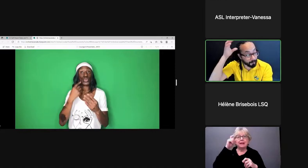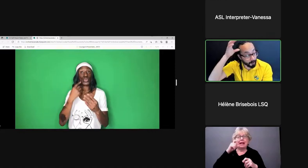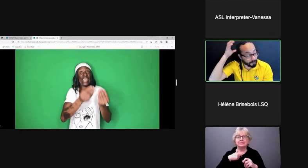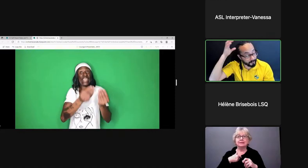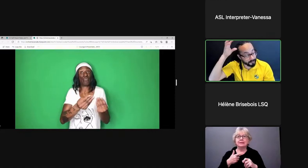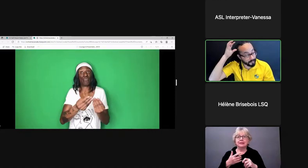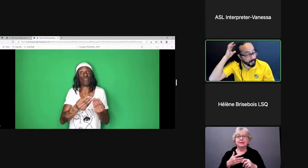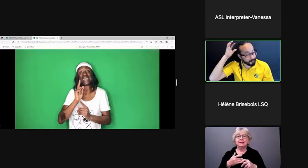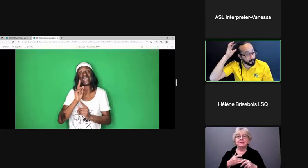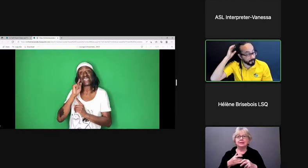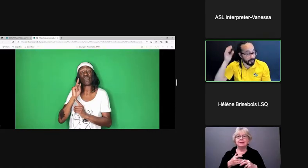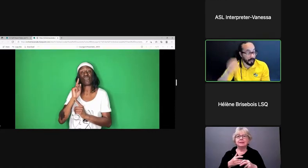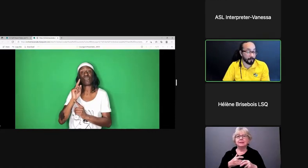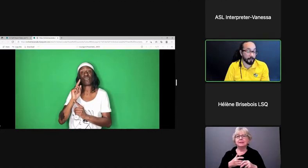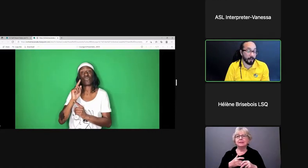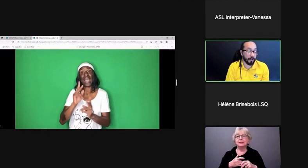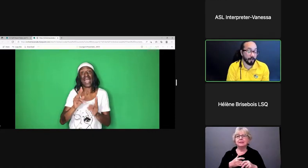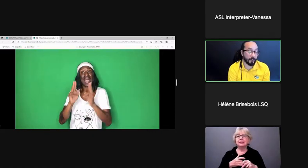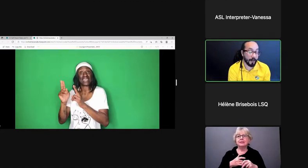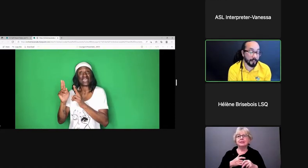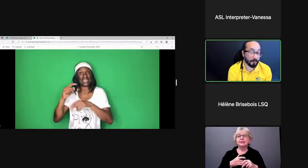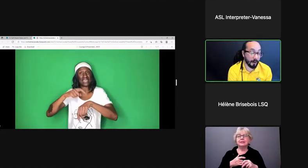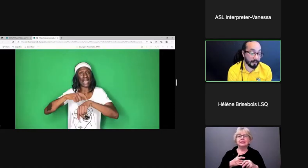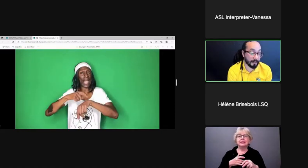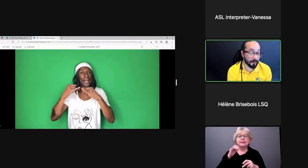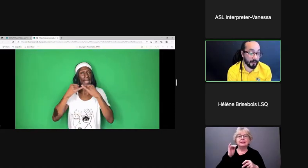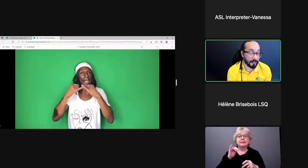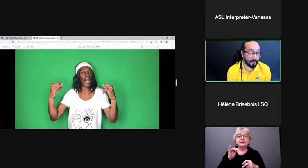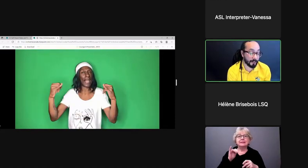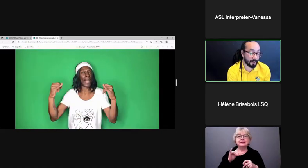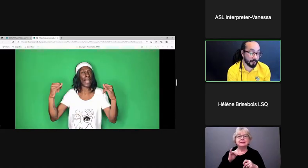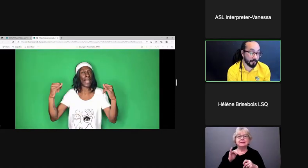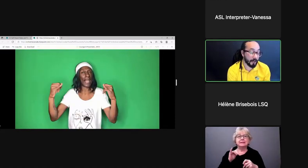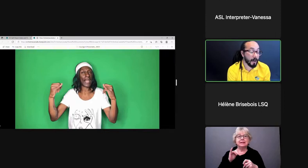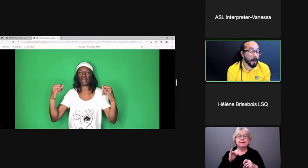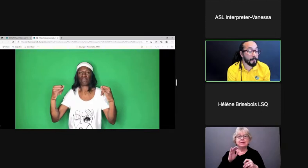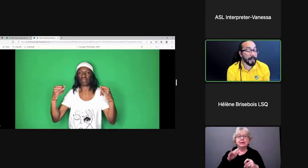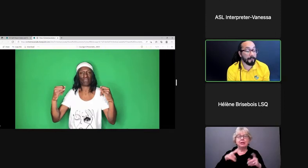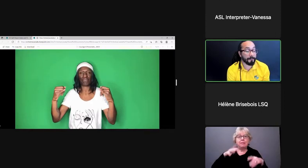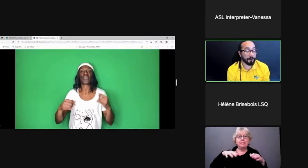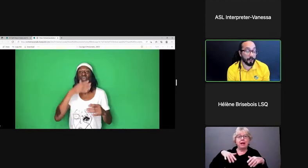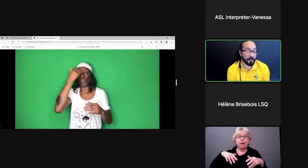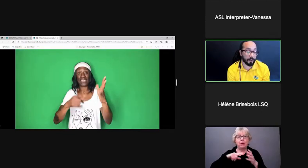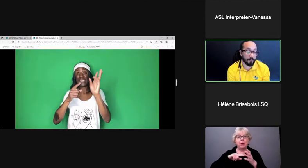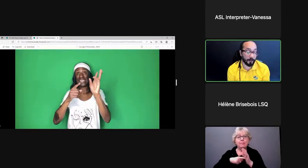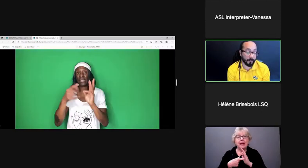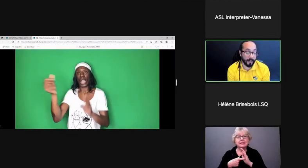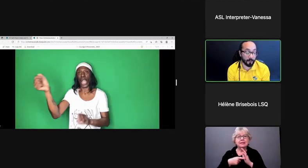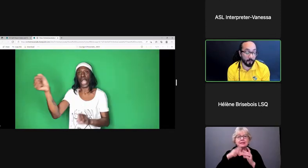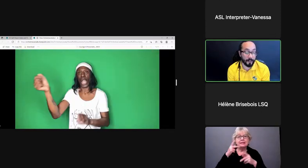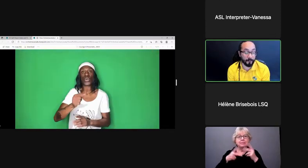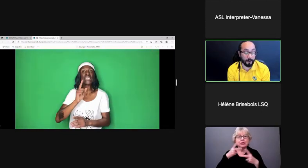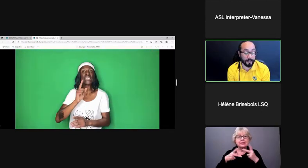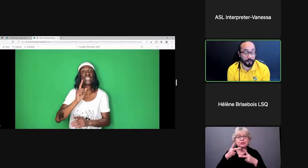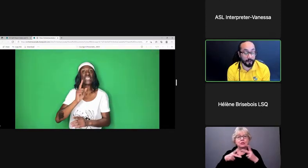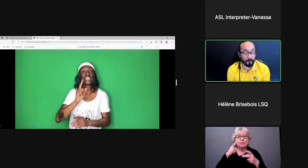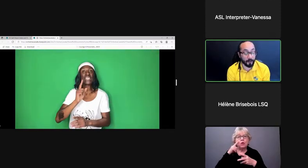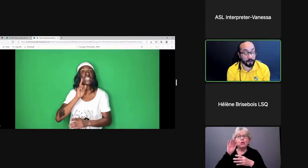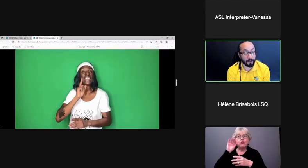Et si vous n'avez pas encore commencé un processus de demande de